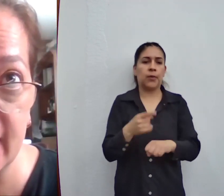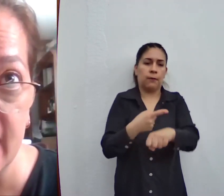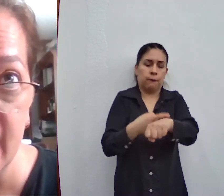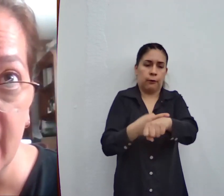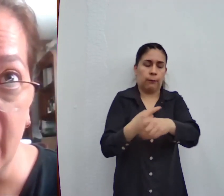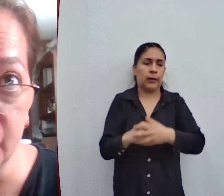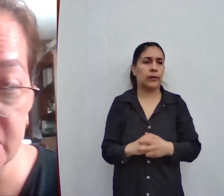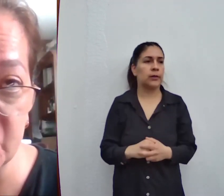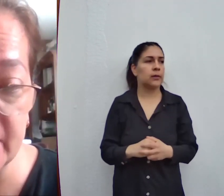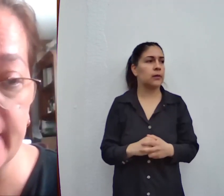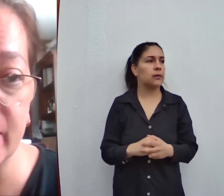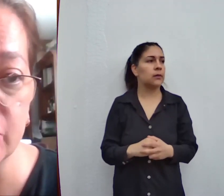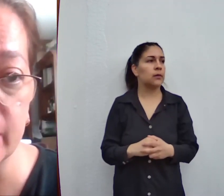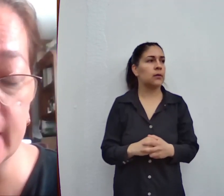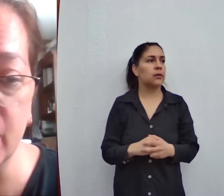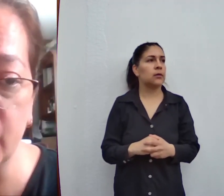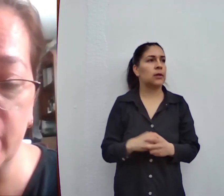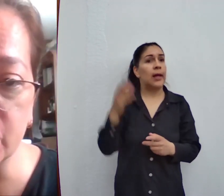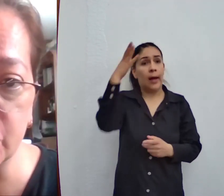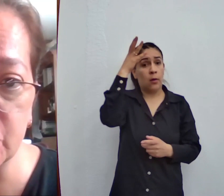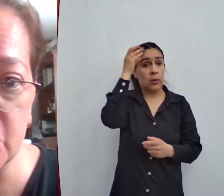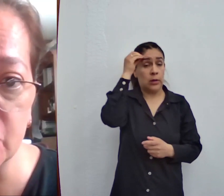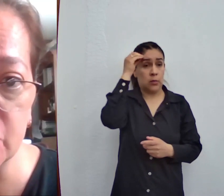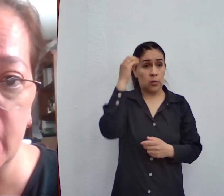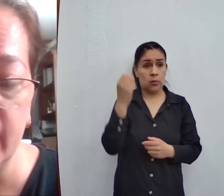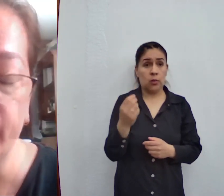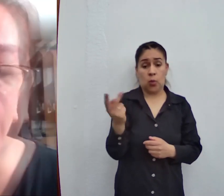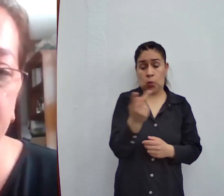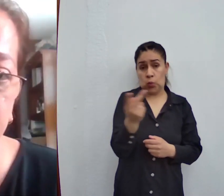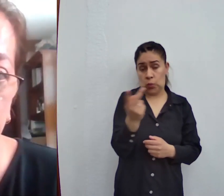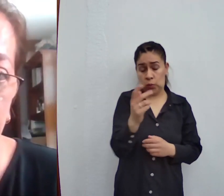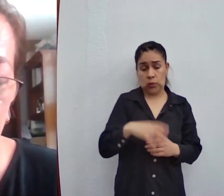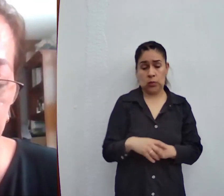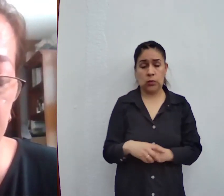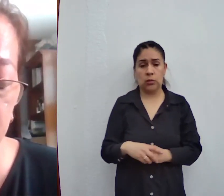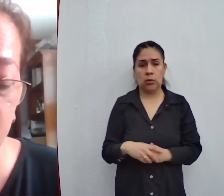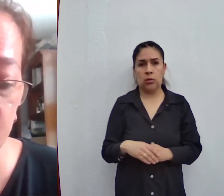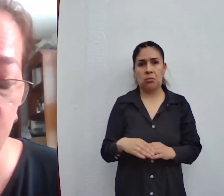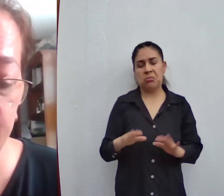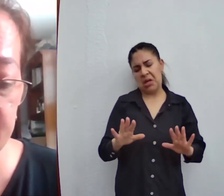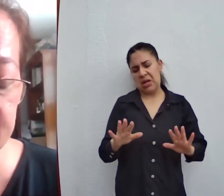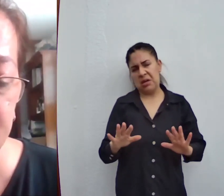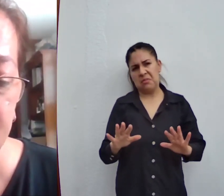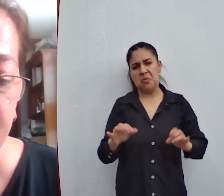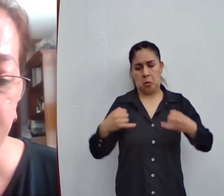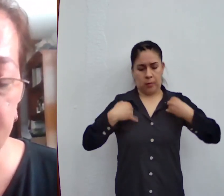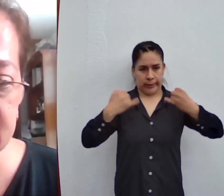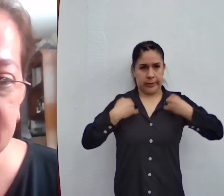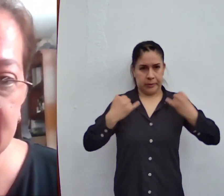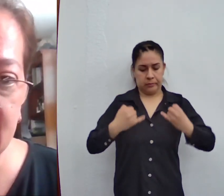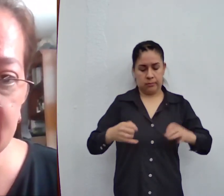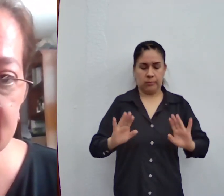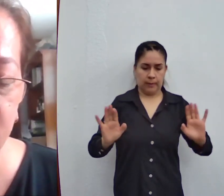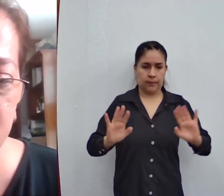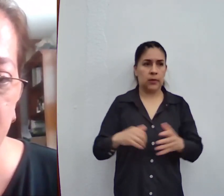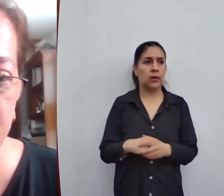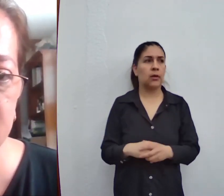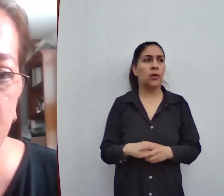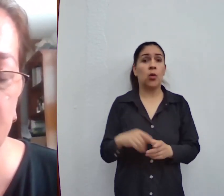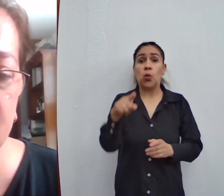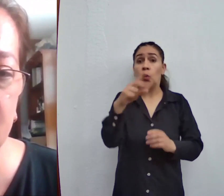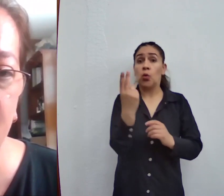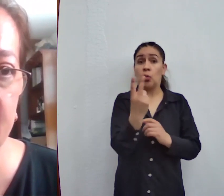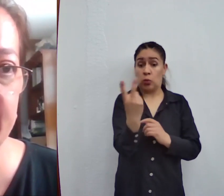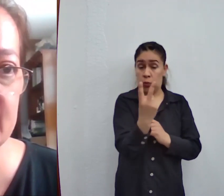hija tiene autismo severo. Ninguno de los dos niños, bueno, ya son jóvenes, puede salir de la casa por